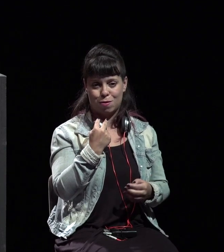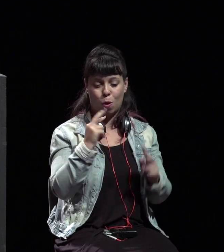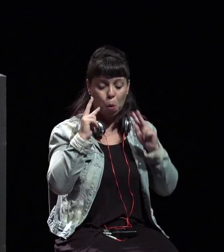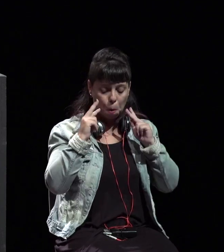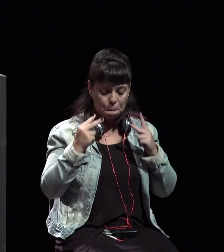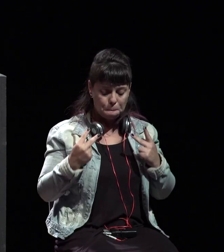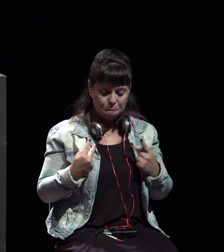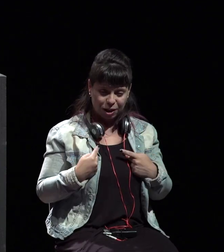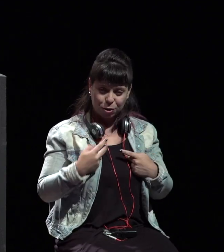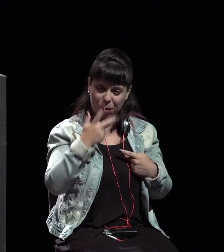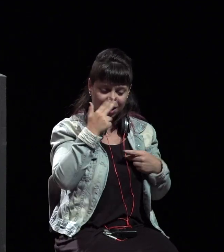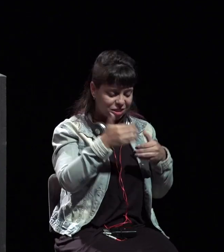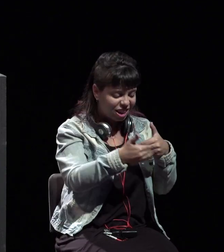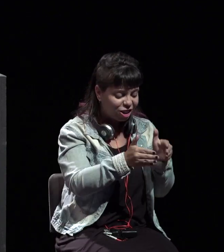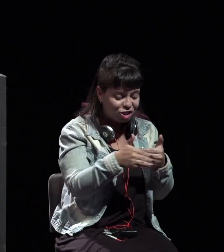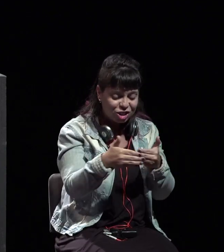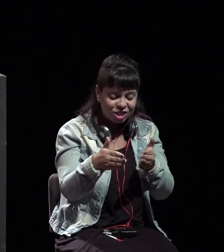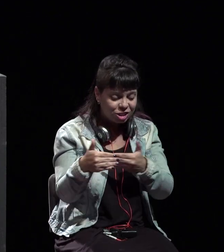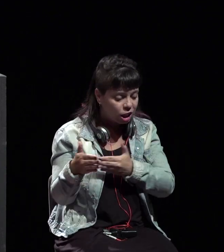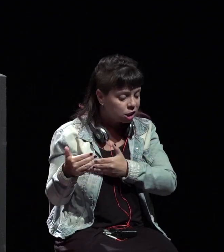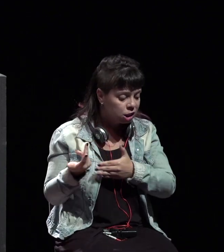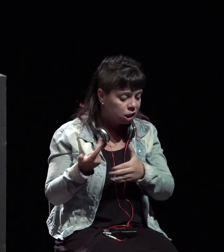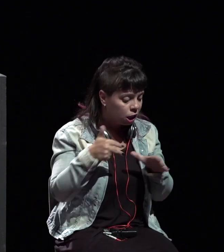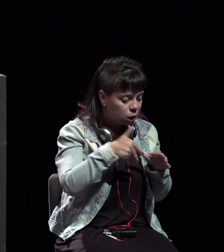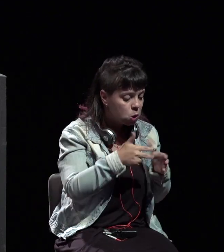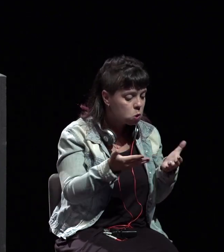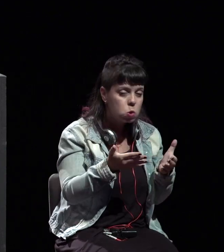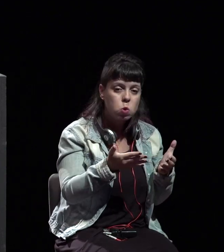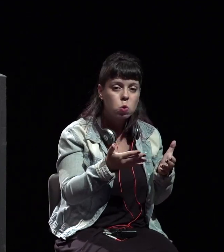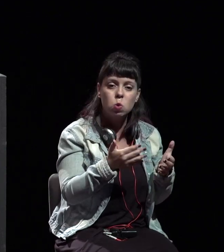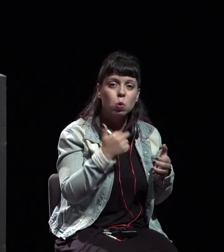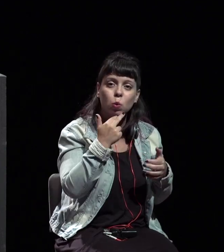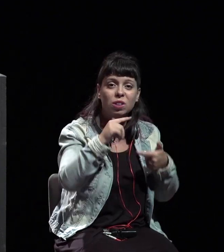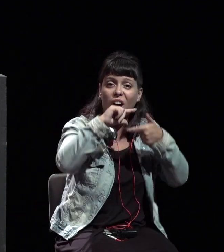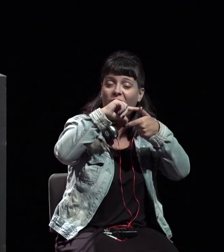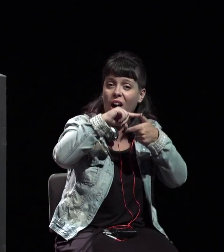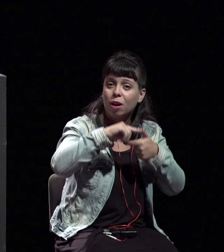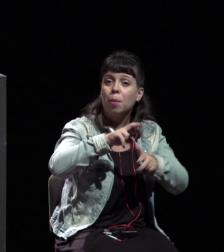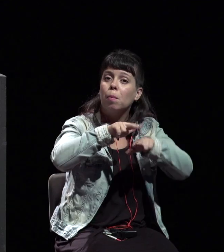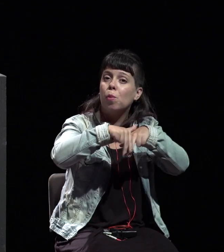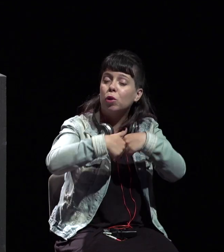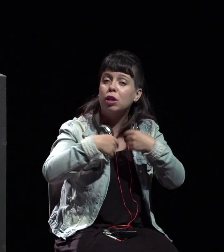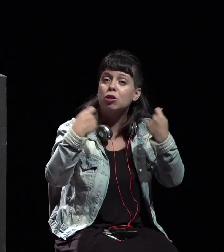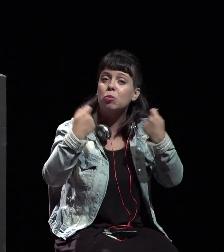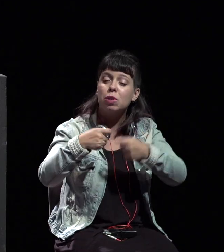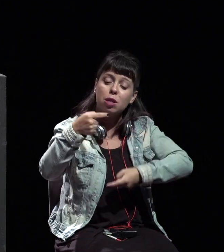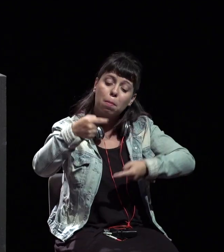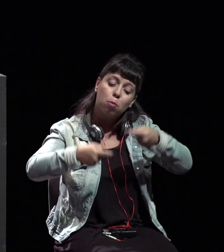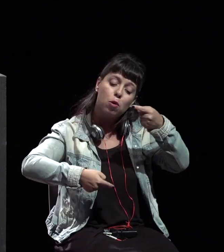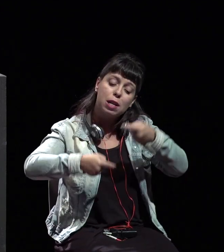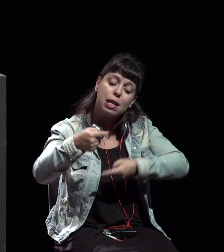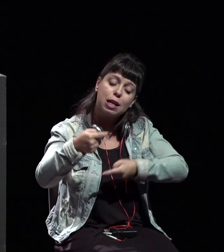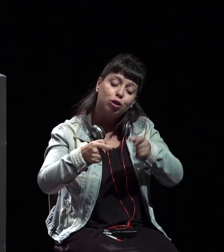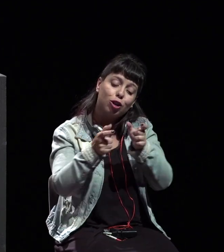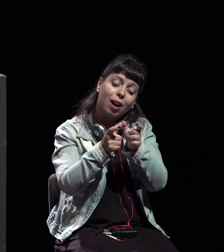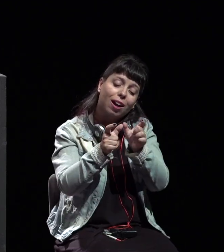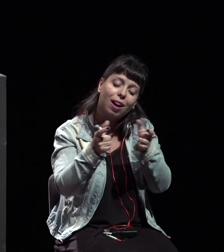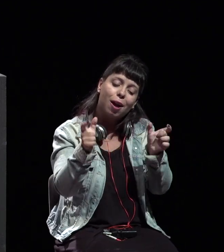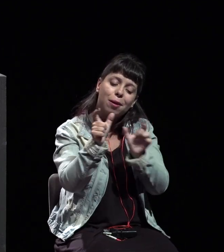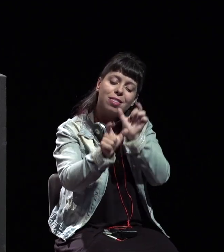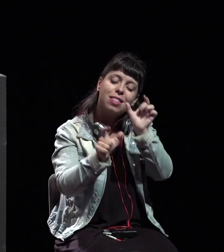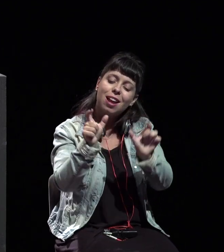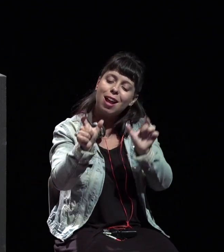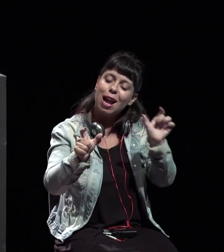humano, o que supõe a tarefa de fundar uma nova gramática política livre das orientações